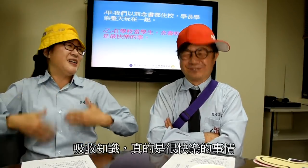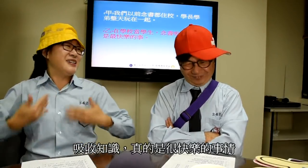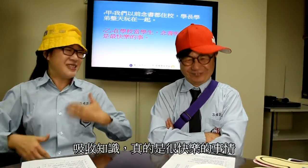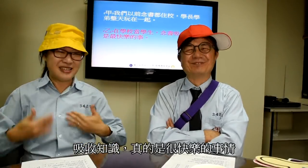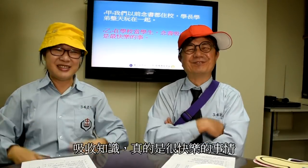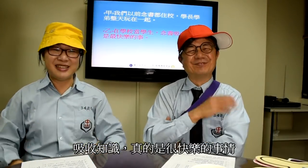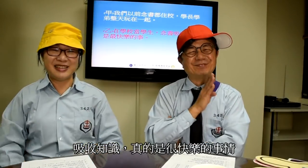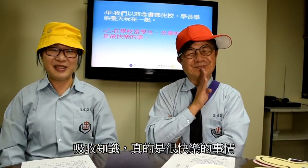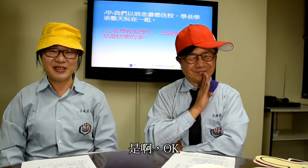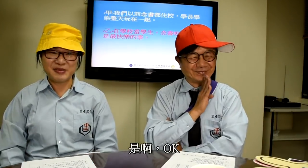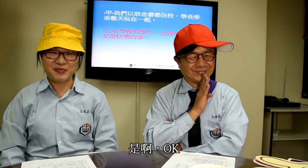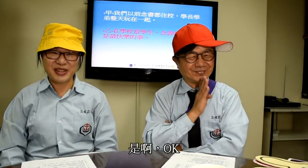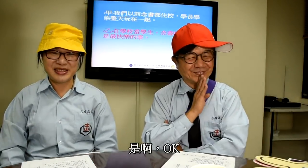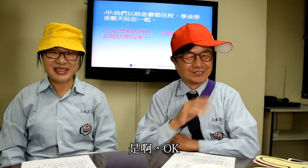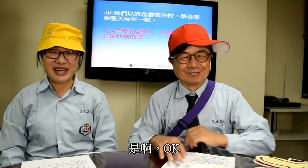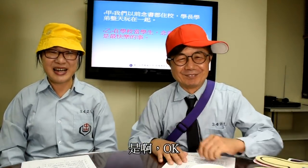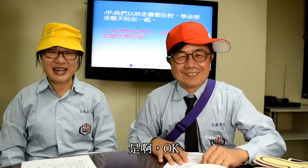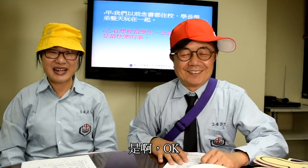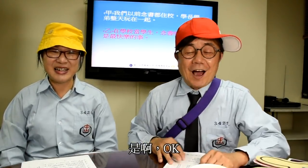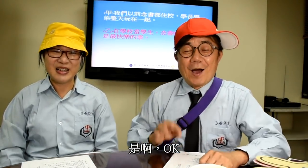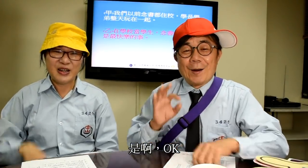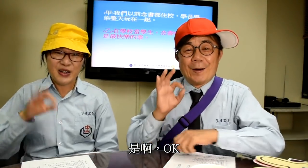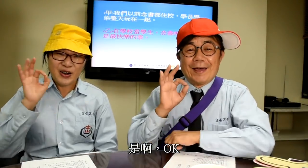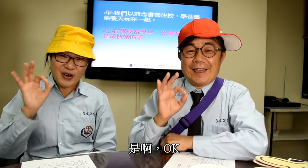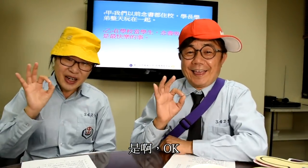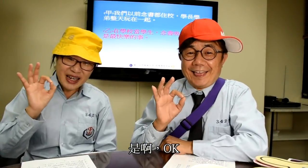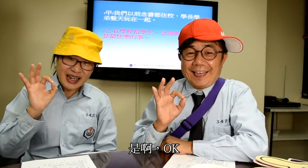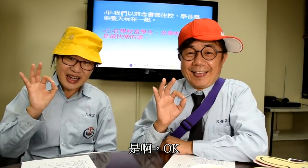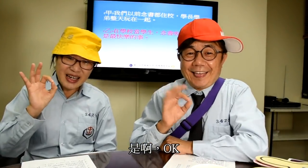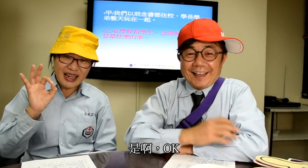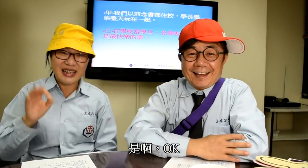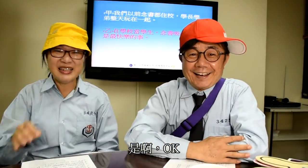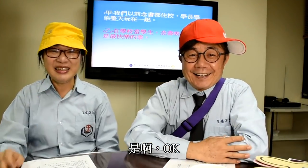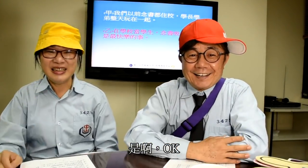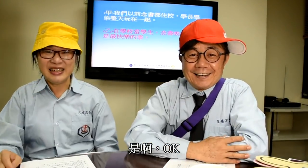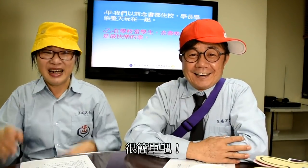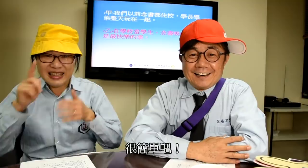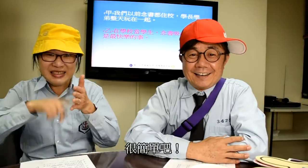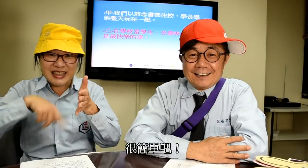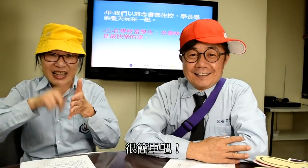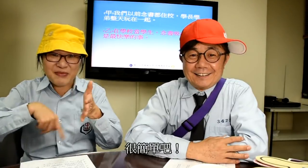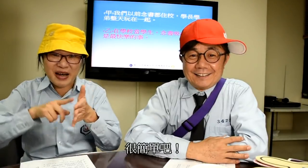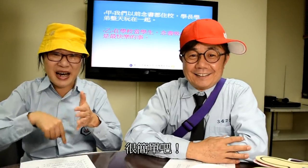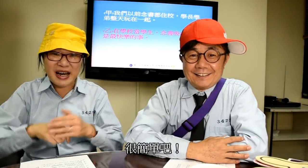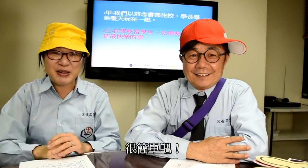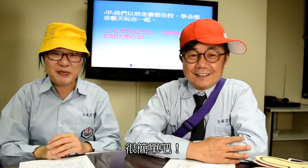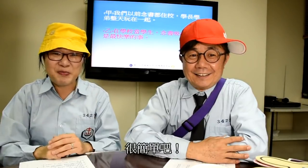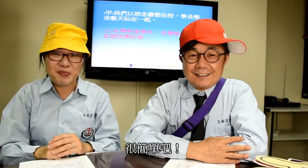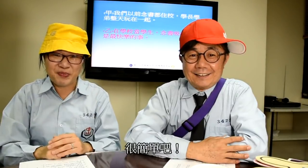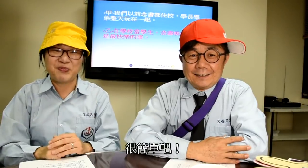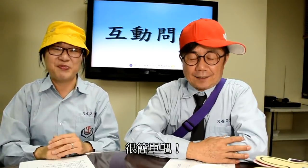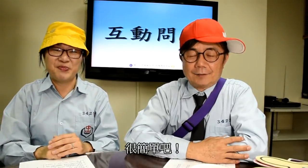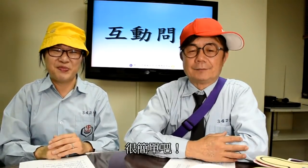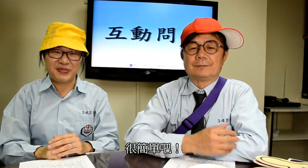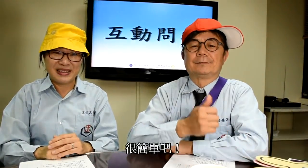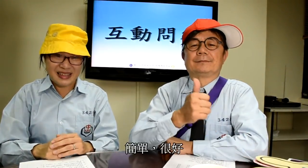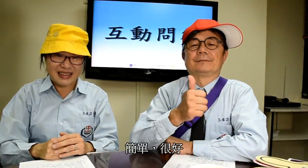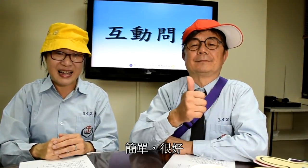事情。是啊 ，OK， 很简单吧？简单很